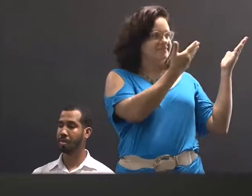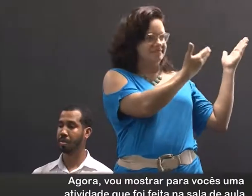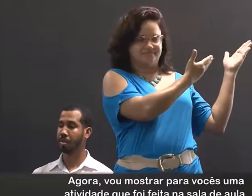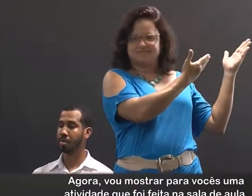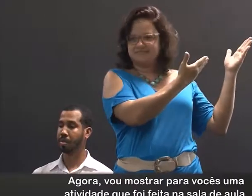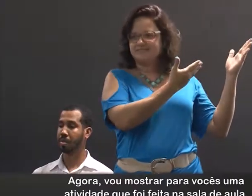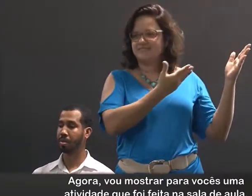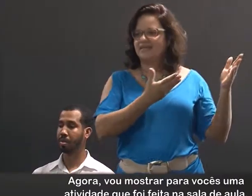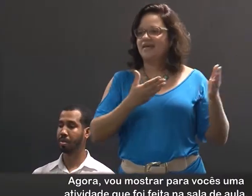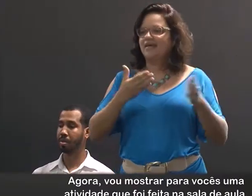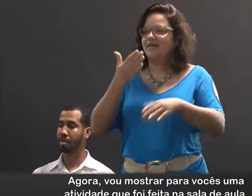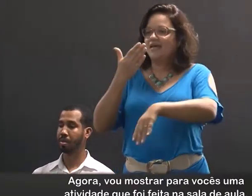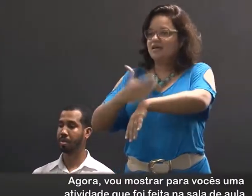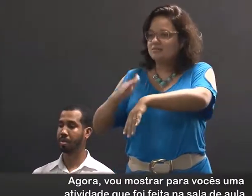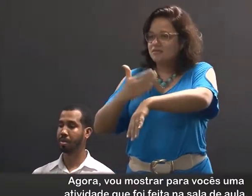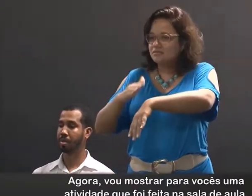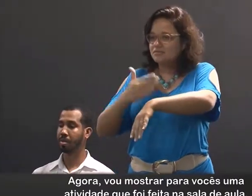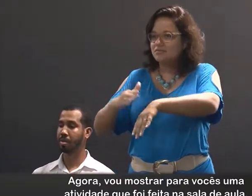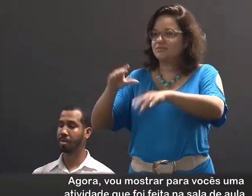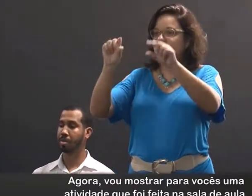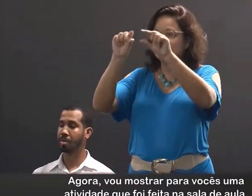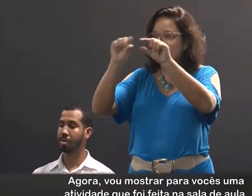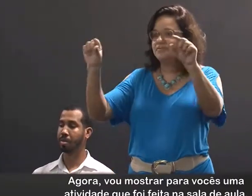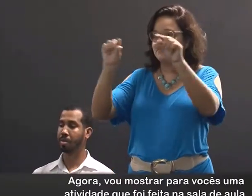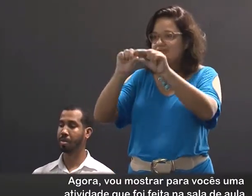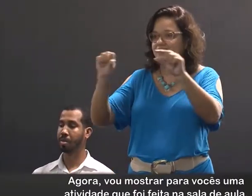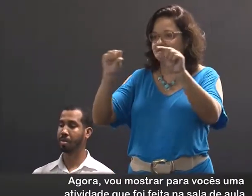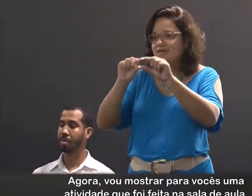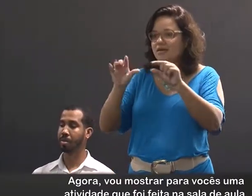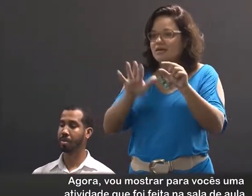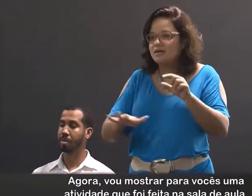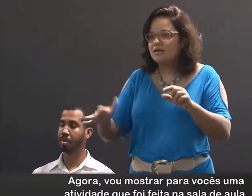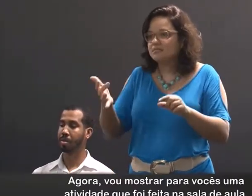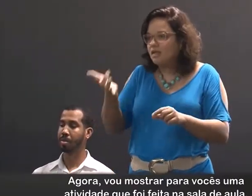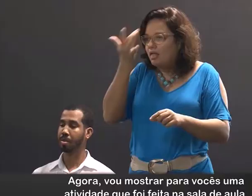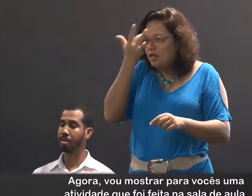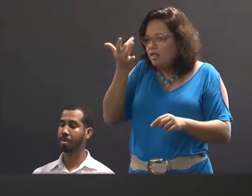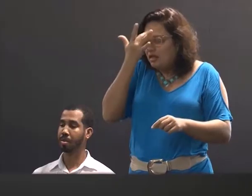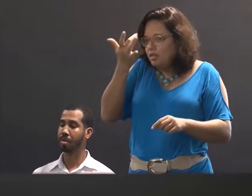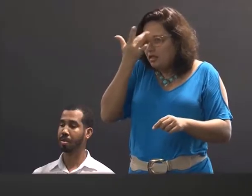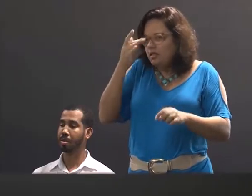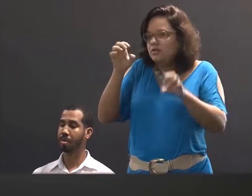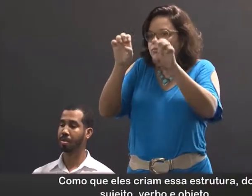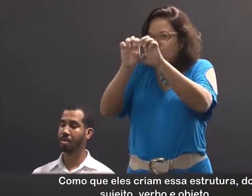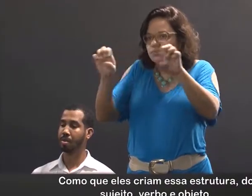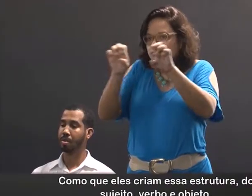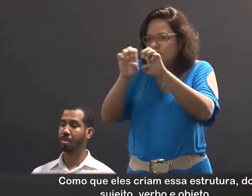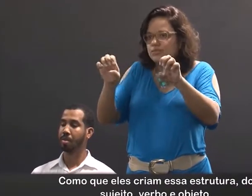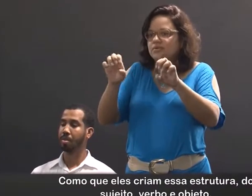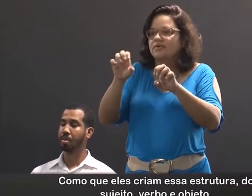Agora eu vou mostrar para vocês uma atividade que foi feita na sala de aula. Como que eles criam